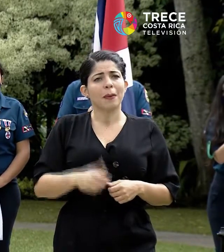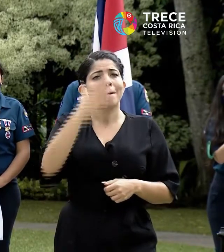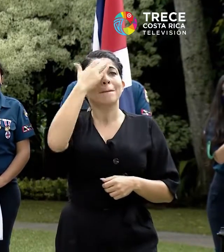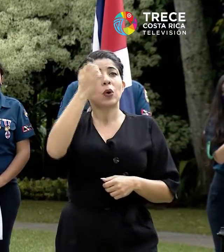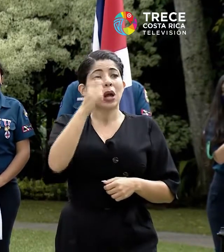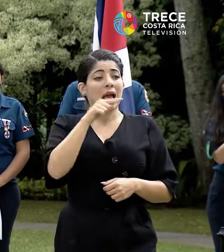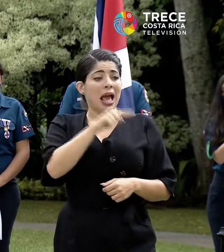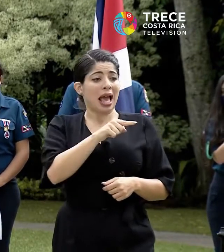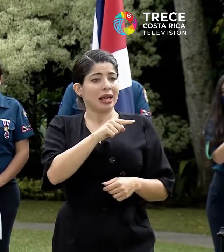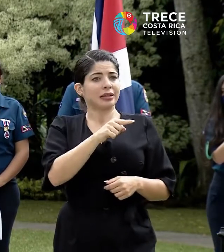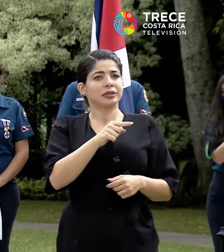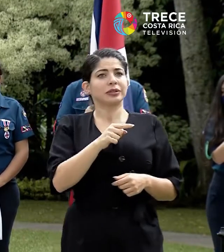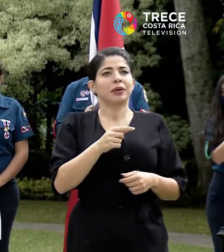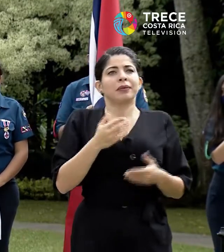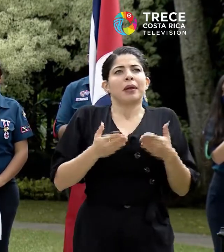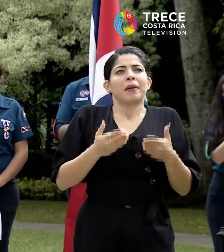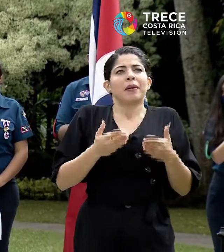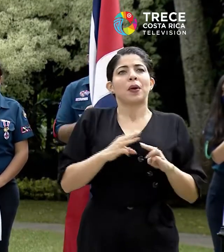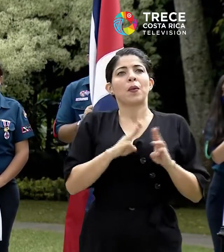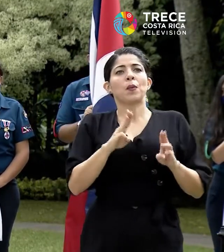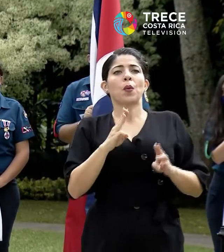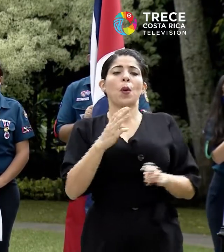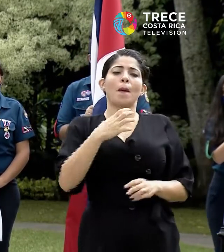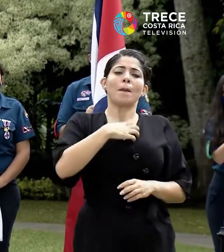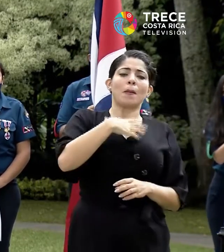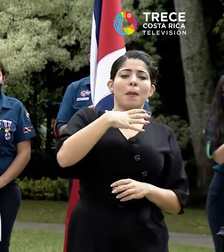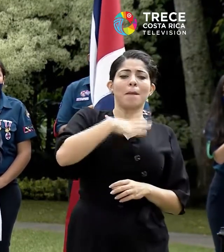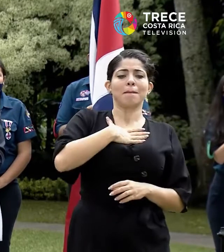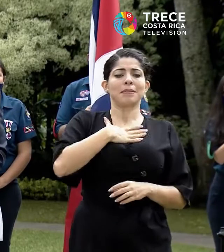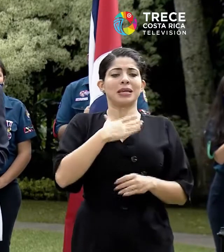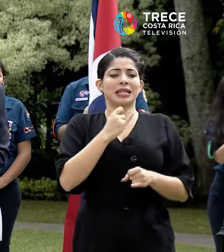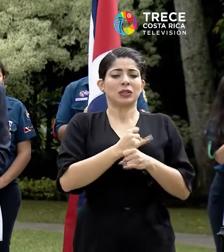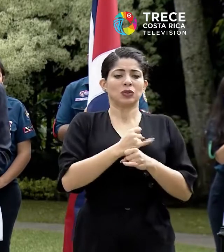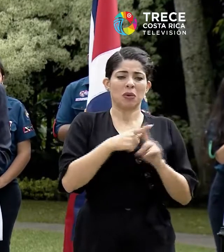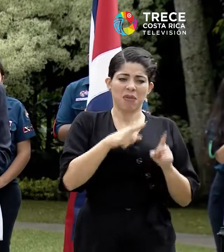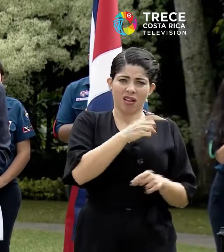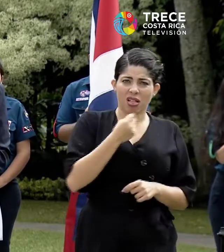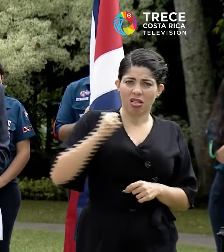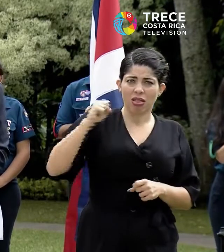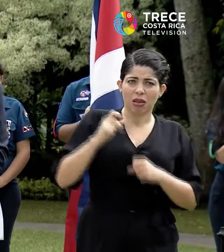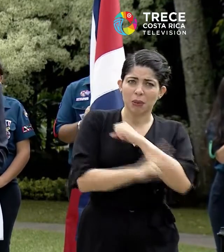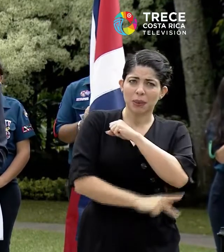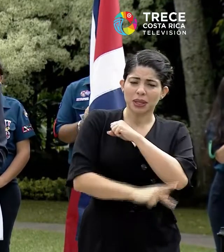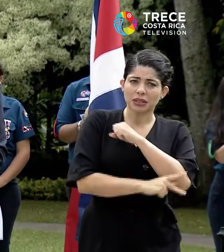Porque eso puede ser muy de su institución, pero incluso antipatriótico.